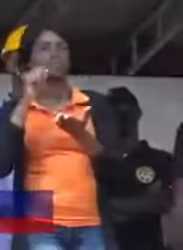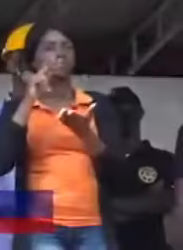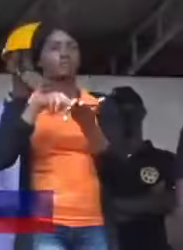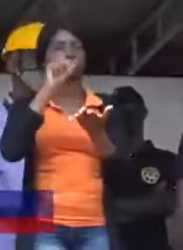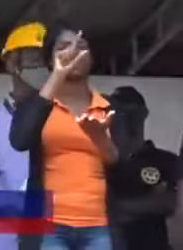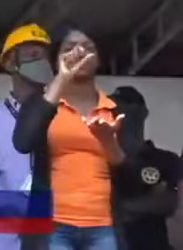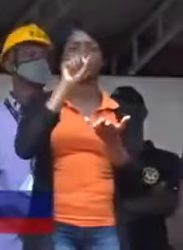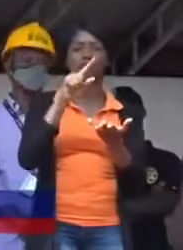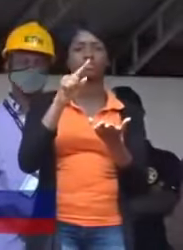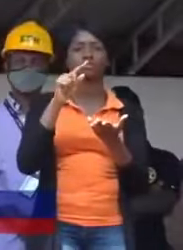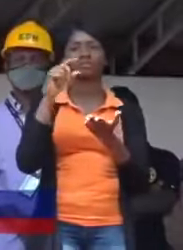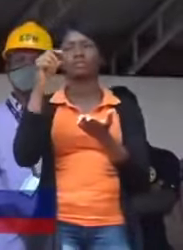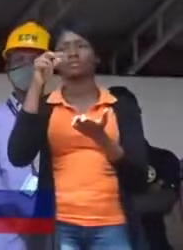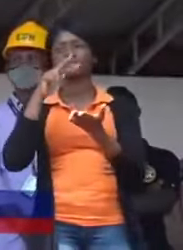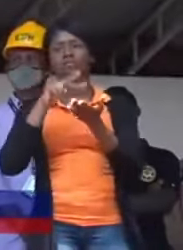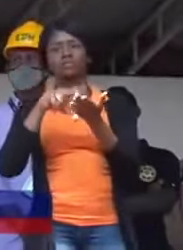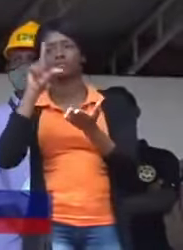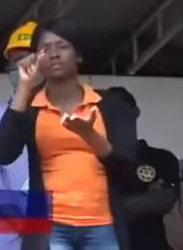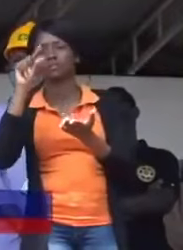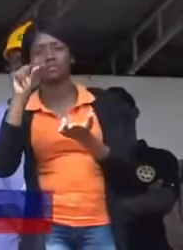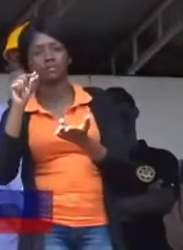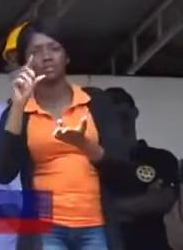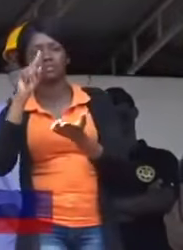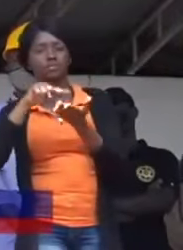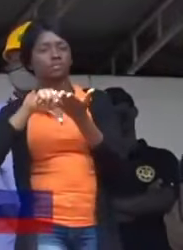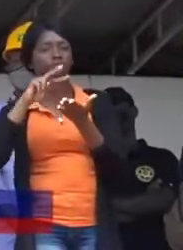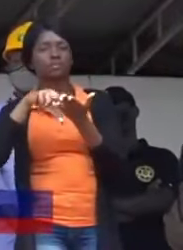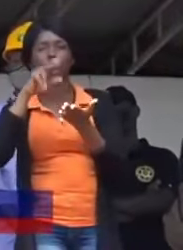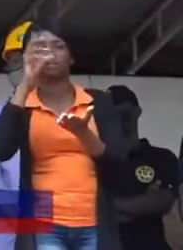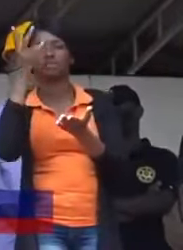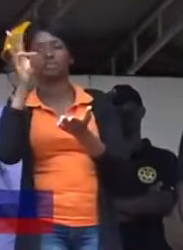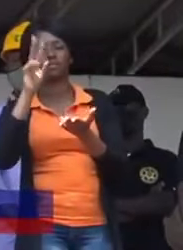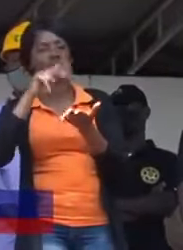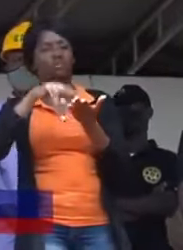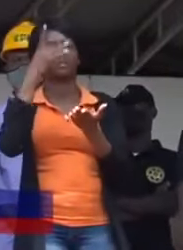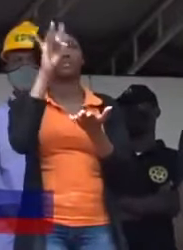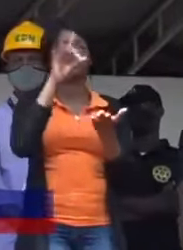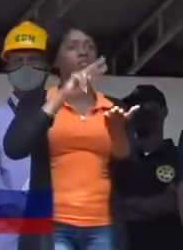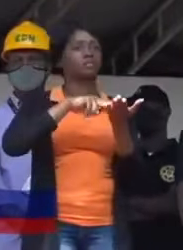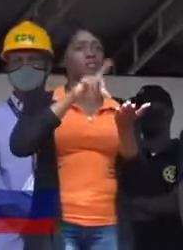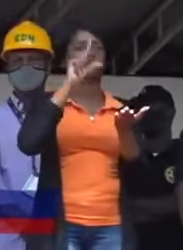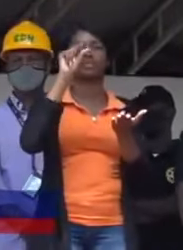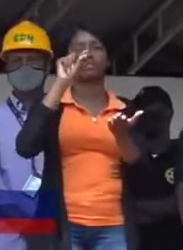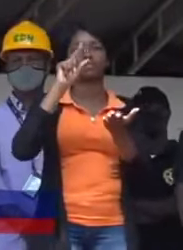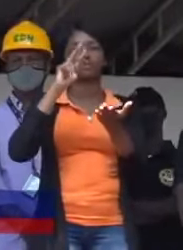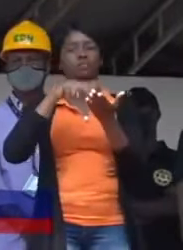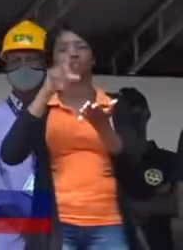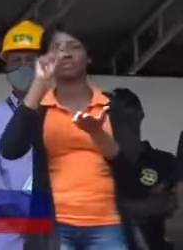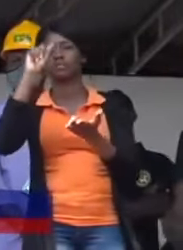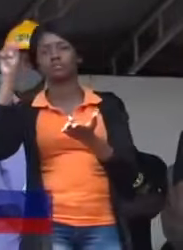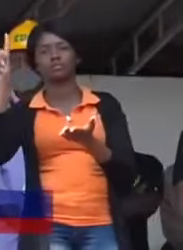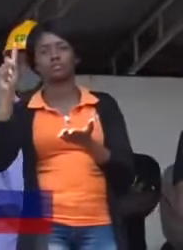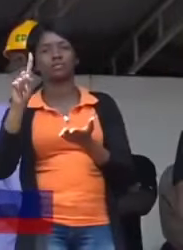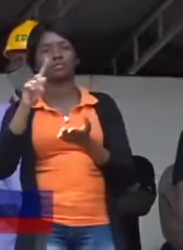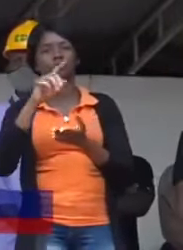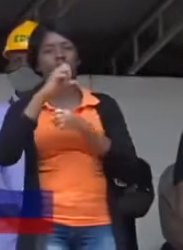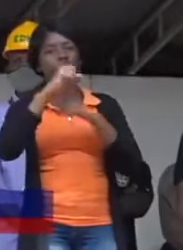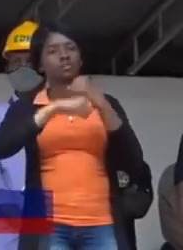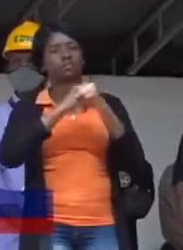2015, 2016, 10 ans, 2017, 2018, 2019, 2020, 2021, 15 ans central ça avec